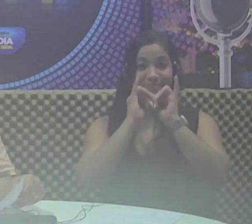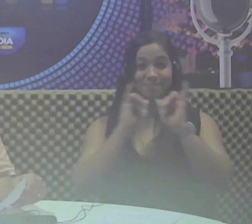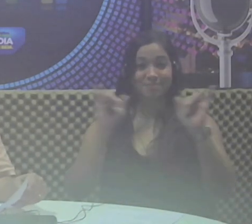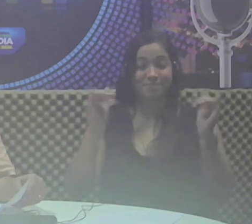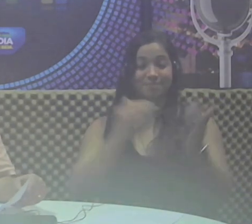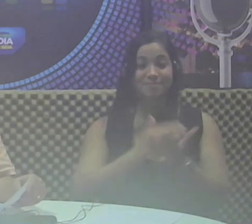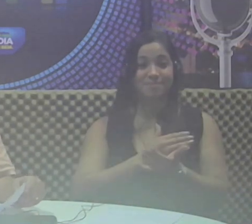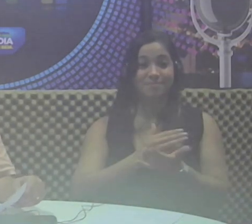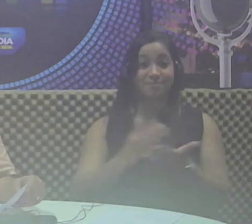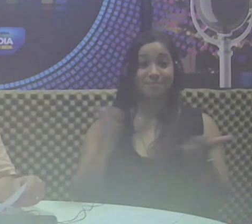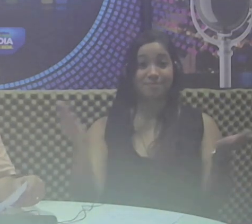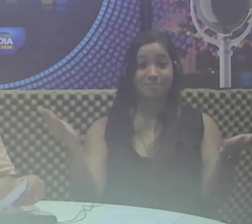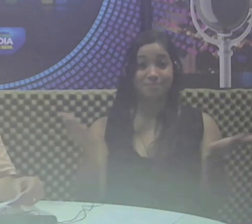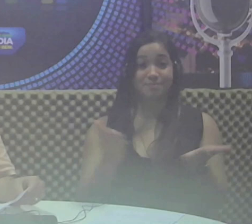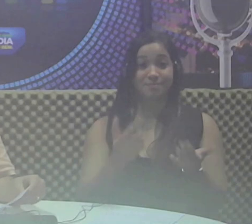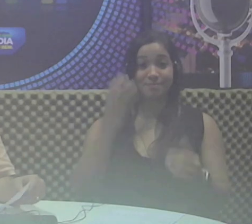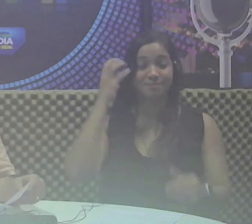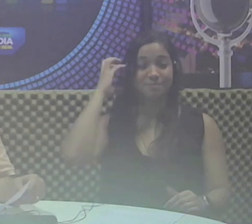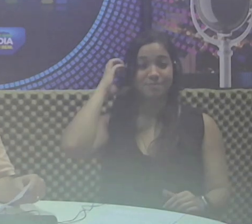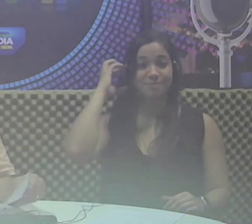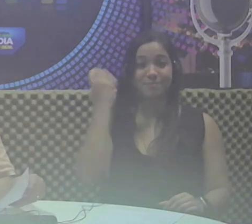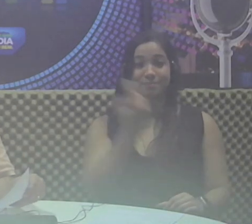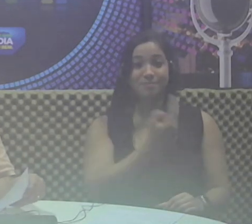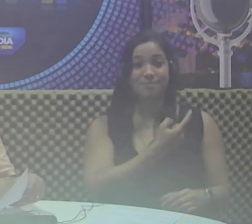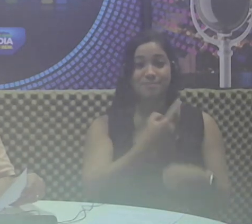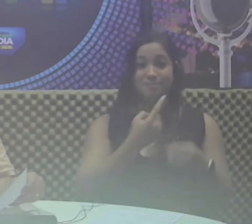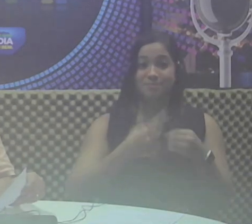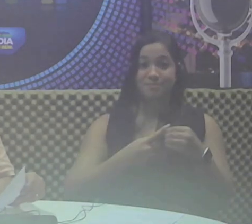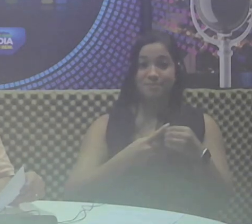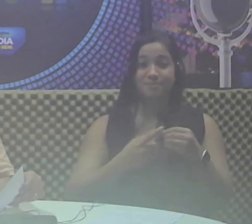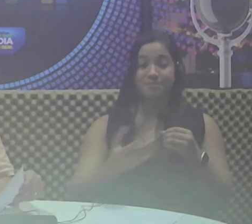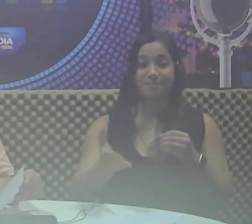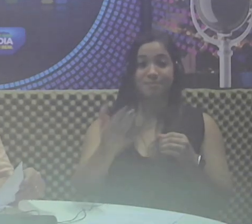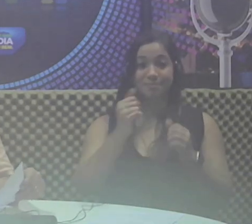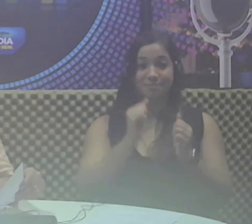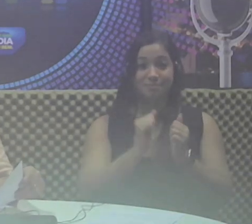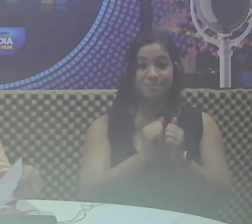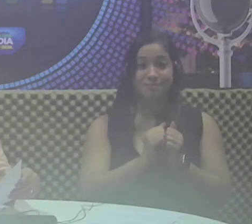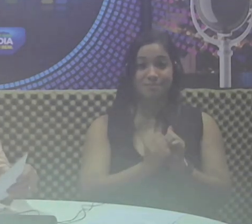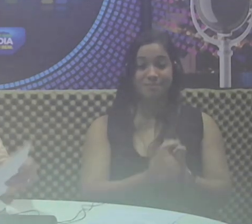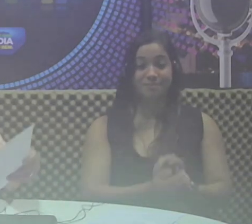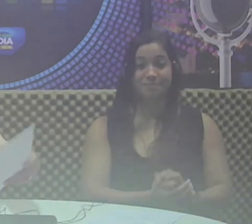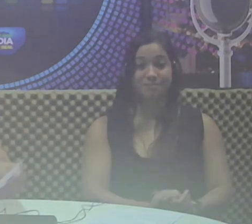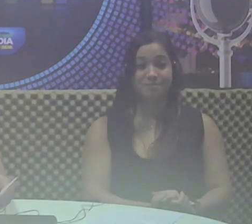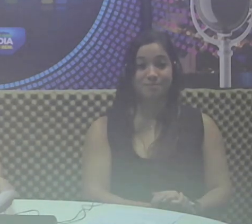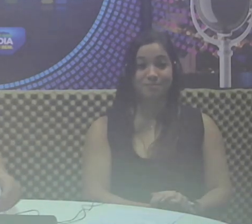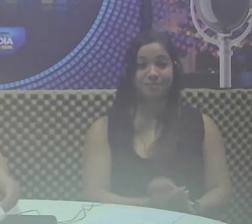outras notícias a partir de agora na Rádio Nossa Cidade. Vem com a gente!